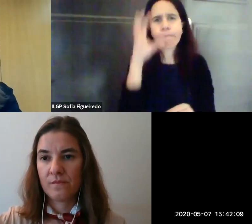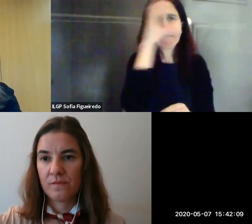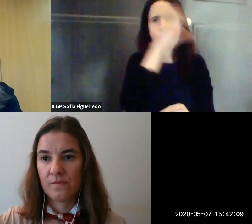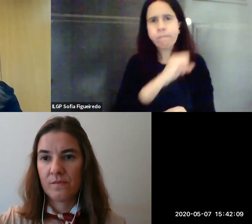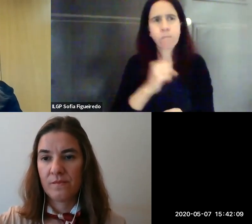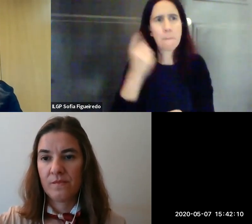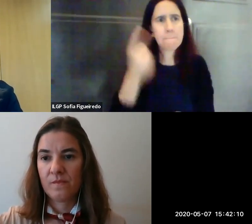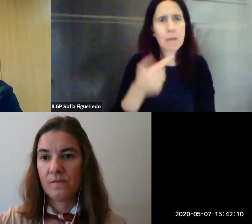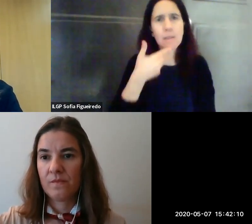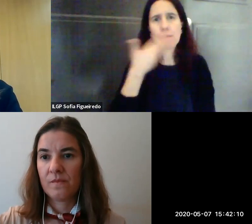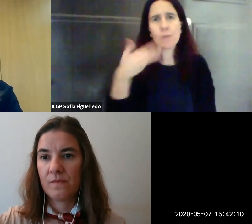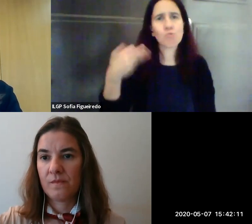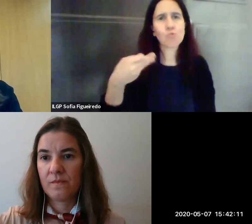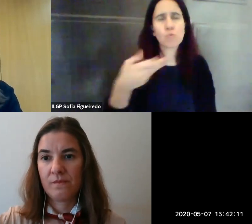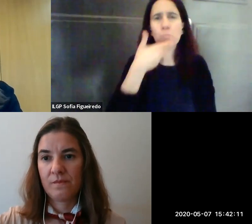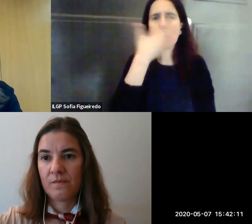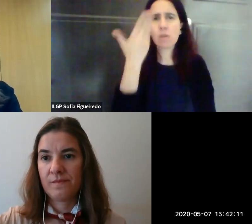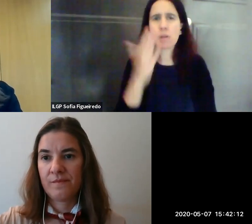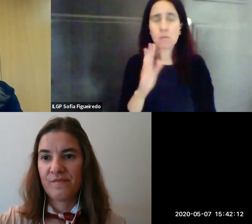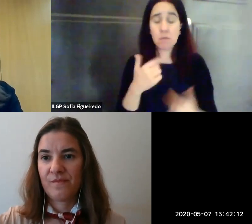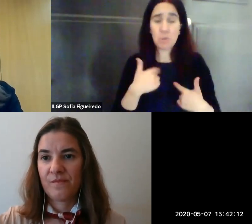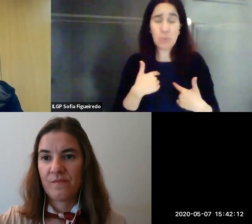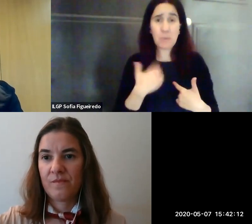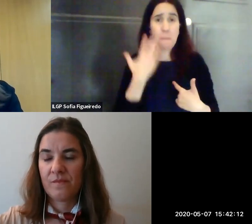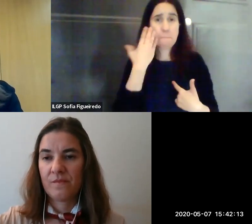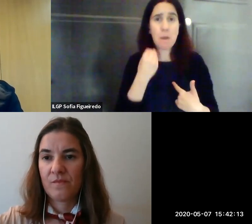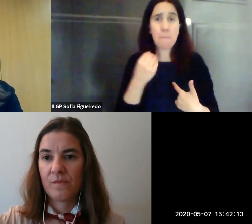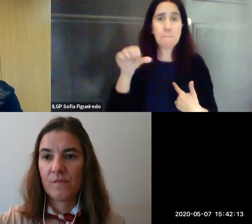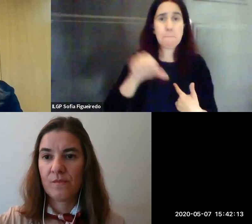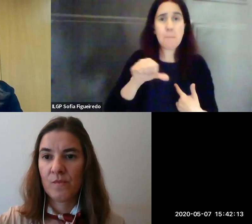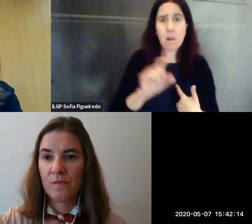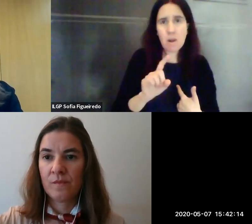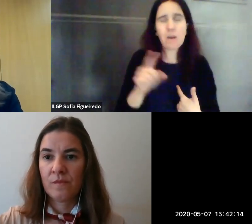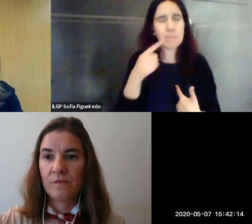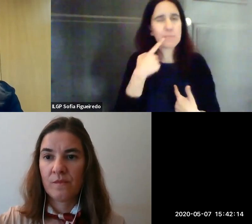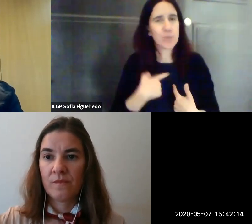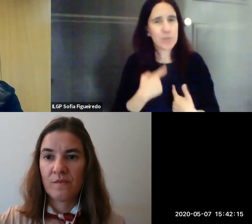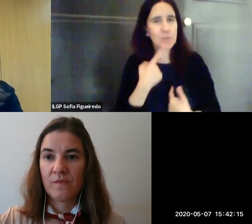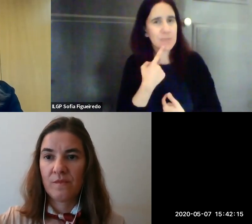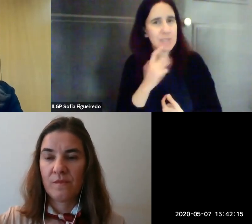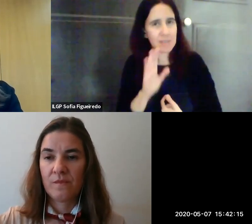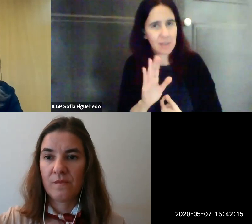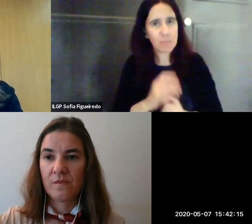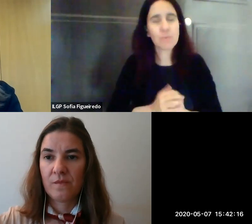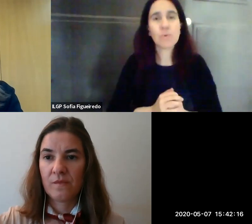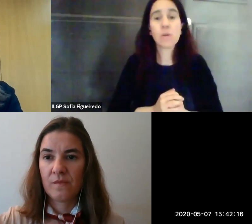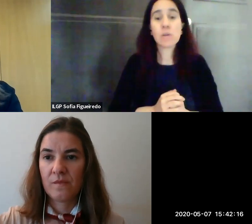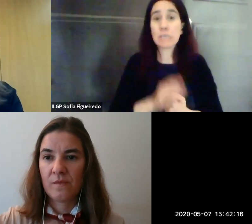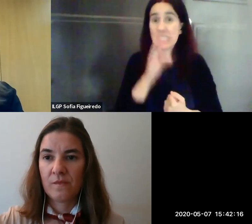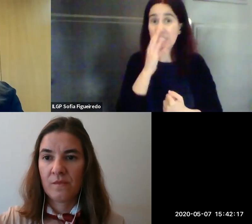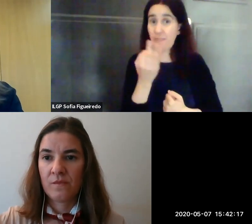todos os dias de manhã dizer o bom dia, que eu pessoalmente não acho uma má iniciativa, mas percebo a pergunta, e desta